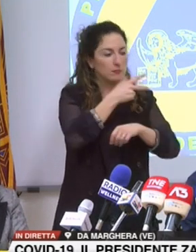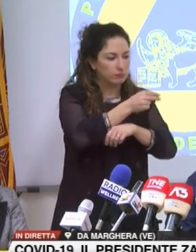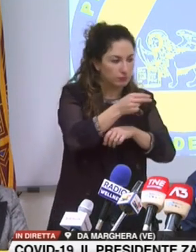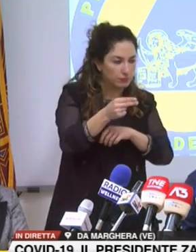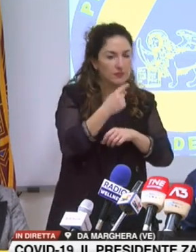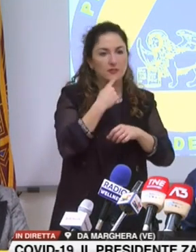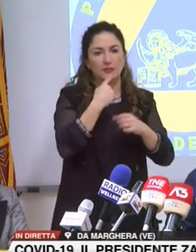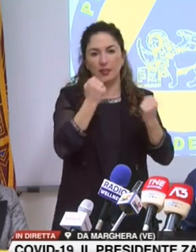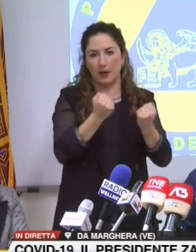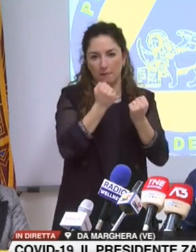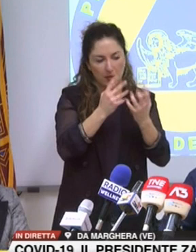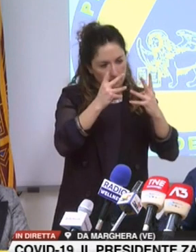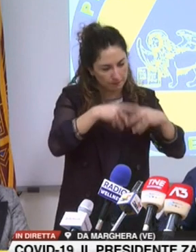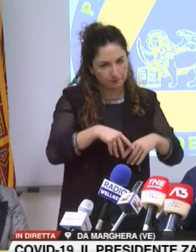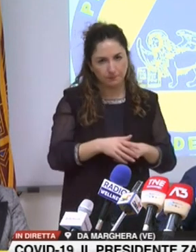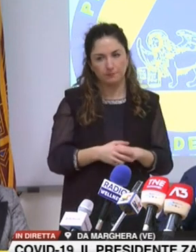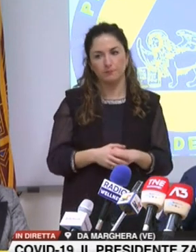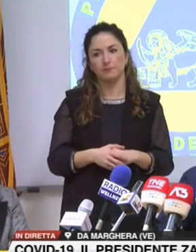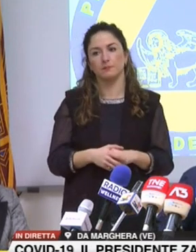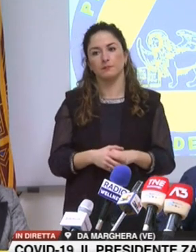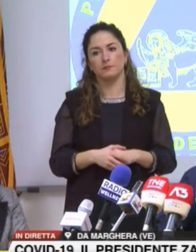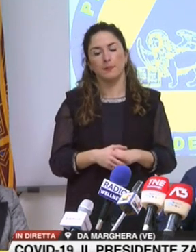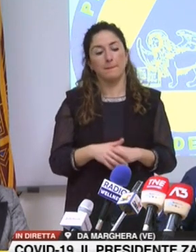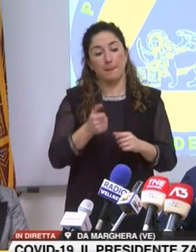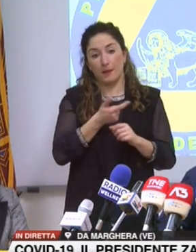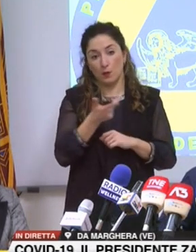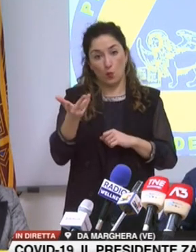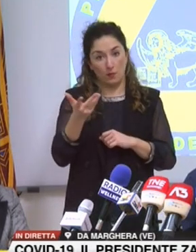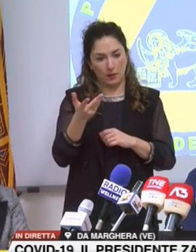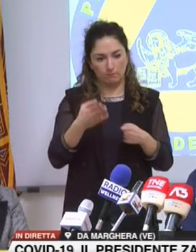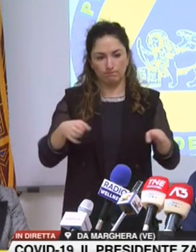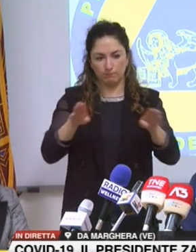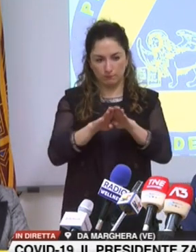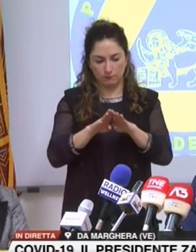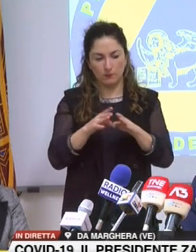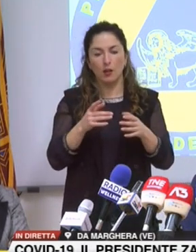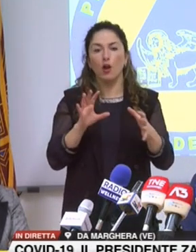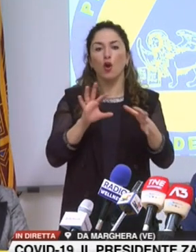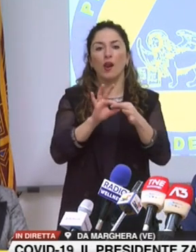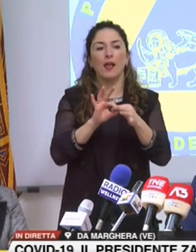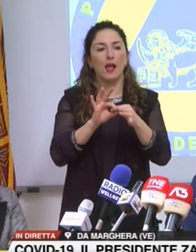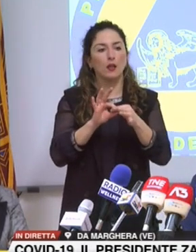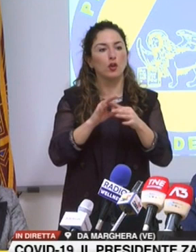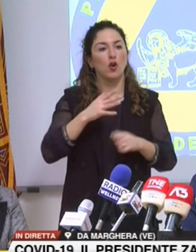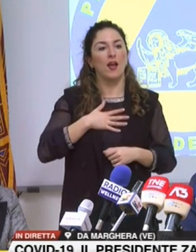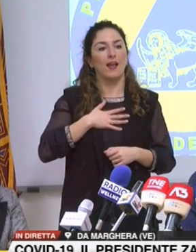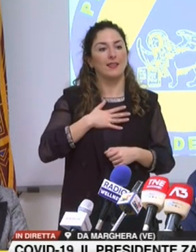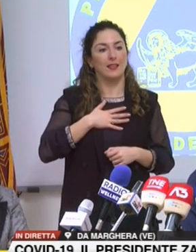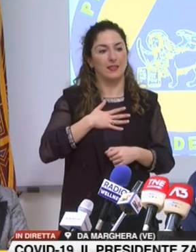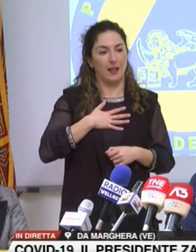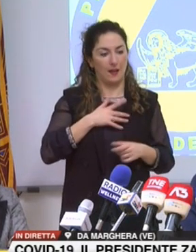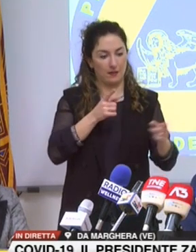la campagna. Finisco con i numeri per dare uno spaccato anche delle fasce di età, visto che se ne è